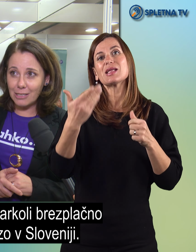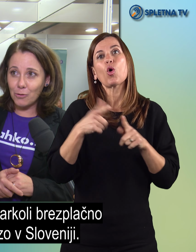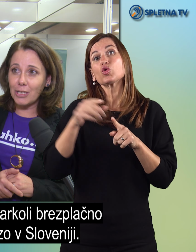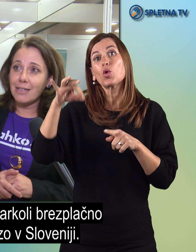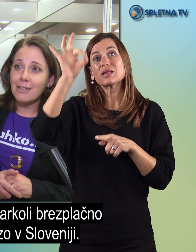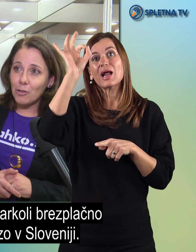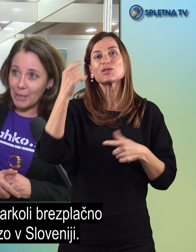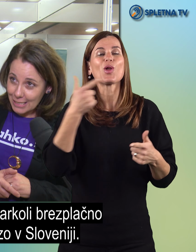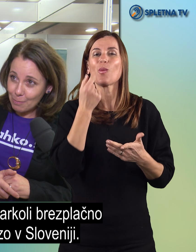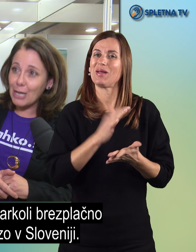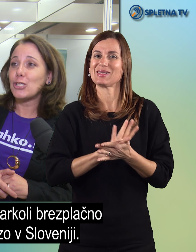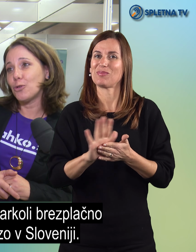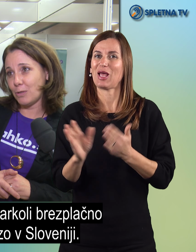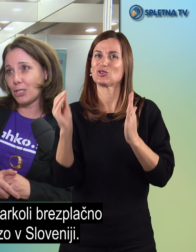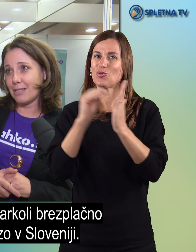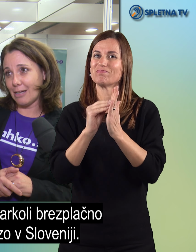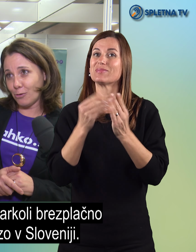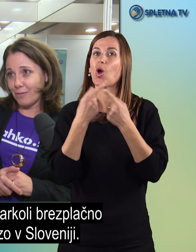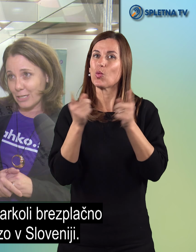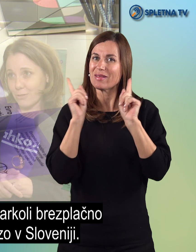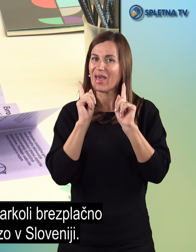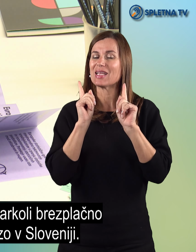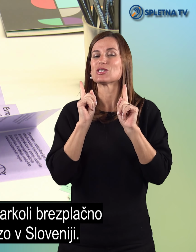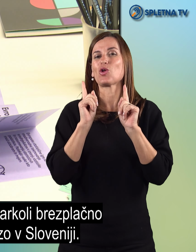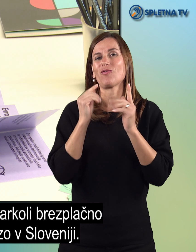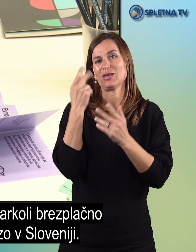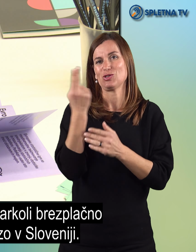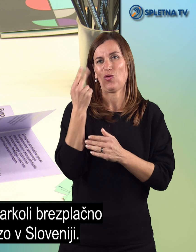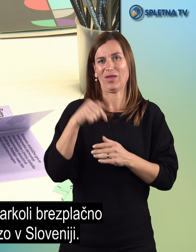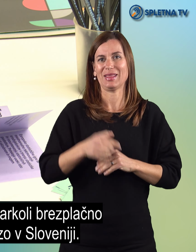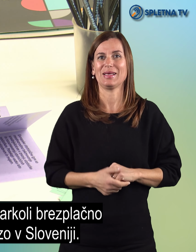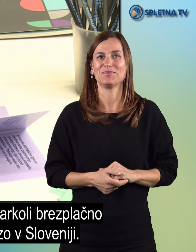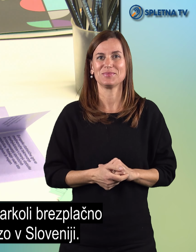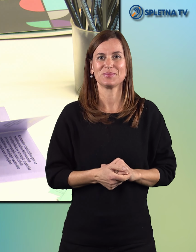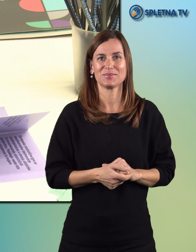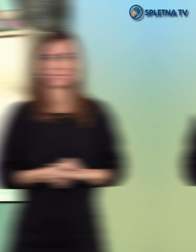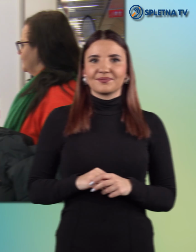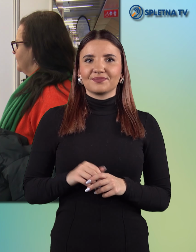odrasel kadarkoli brezplačno vpišete na univerzo v Sloveniji.